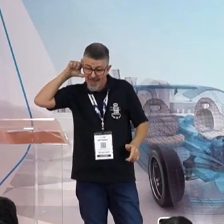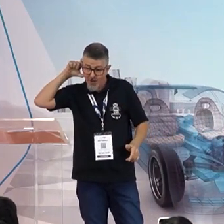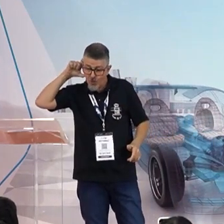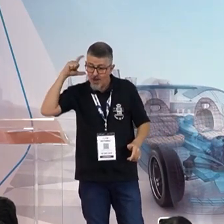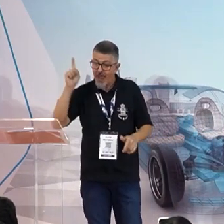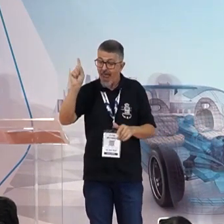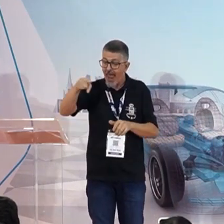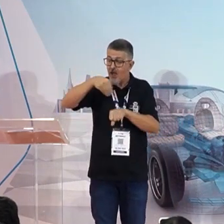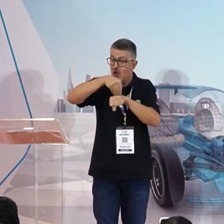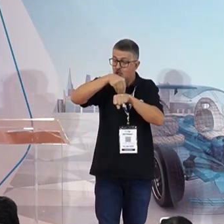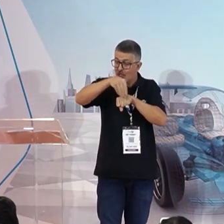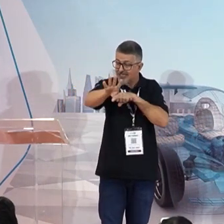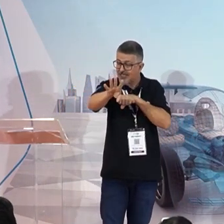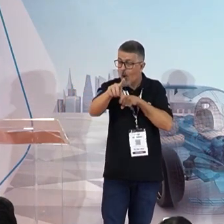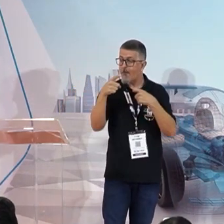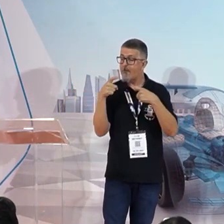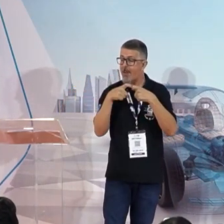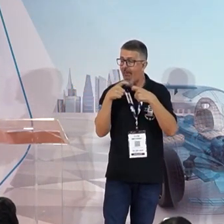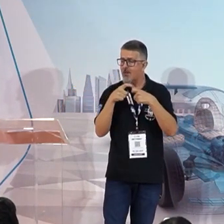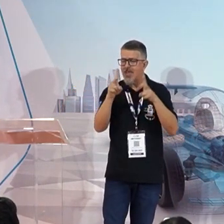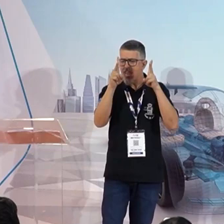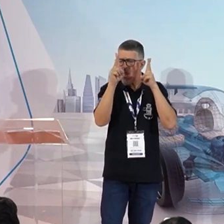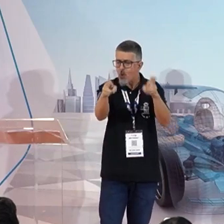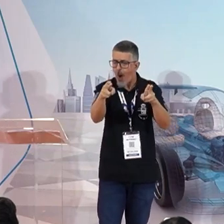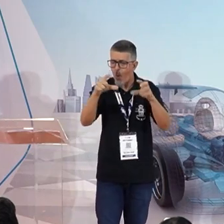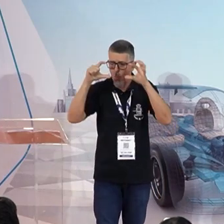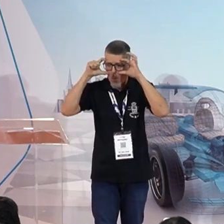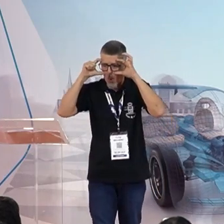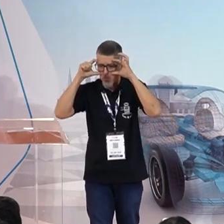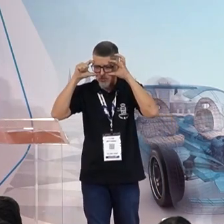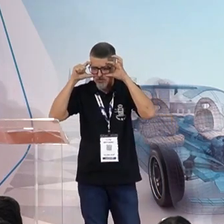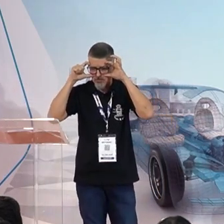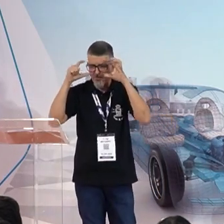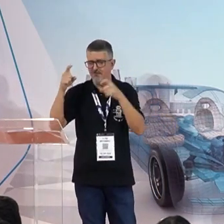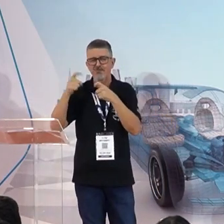lugar, que o aparelho, ele é uma indicação médica, é igual a óculos.